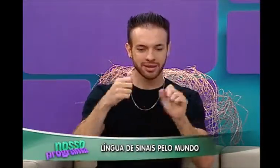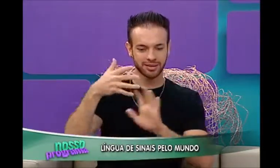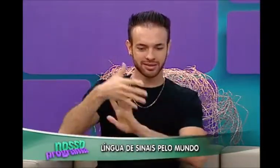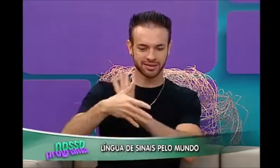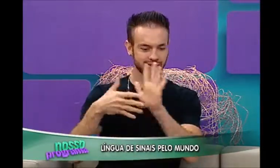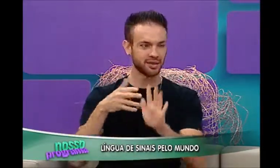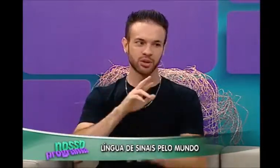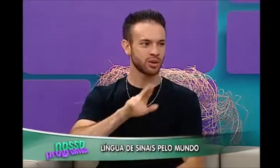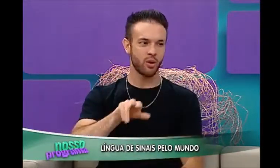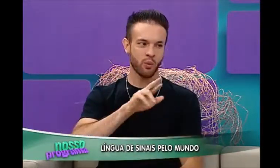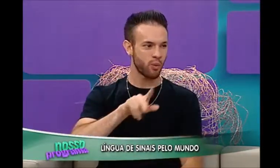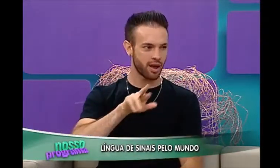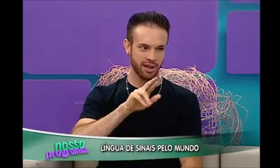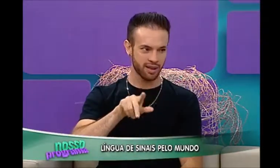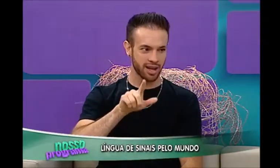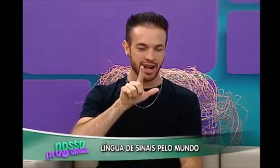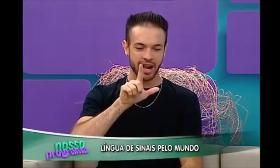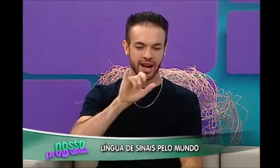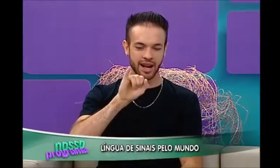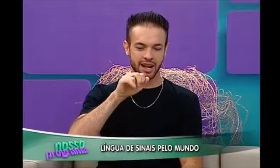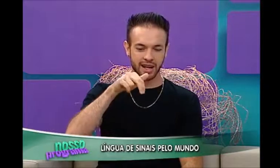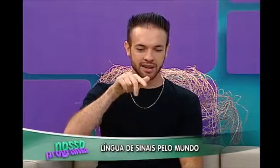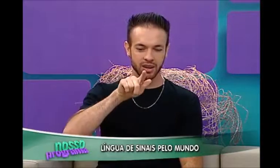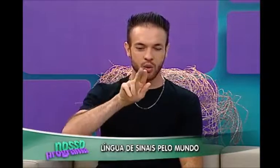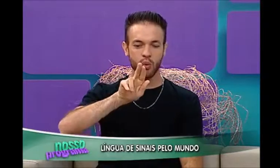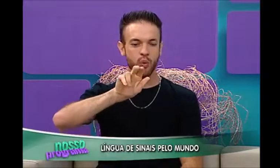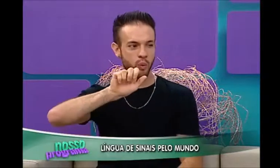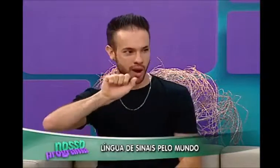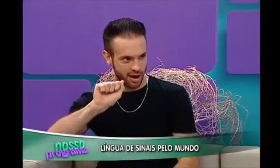uma língua, é diferente, totalmente diferente.